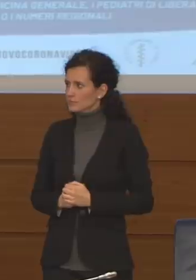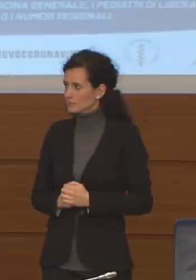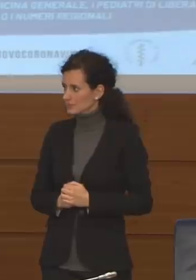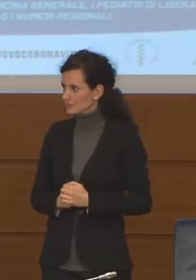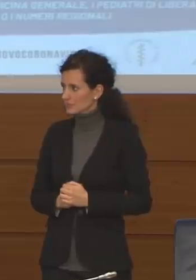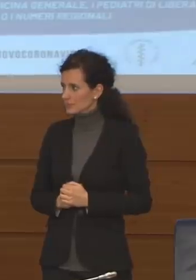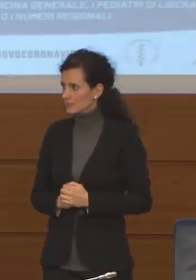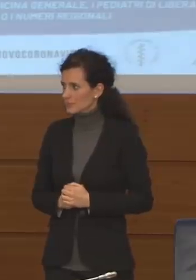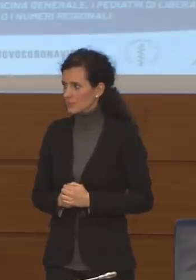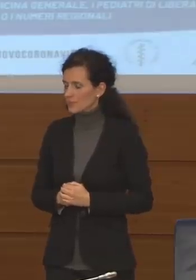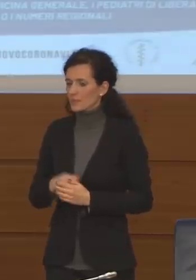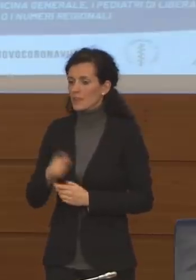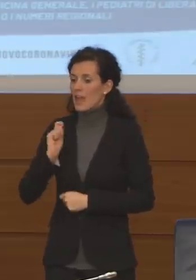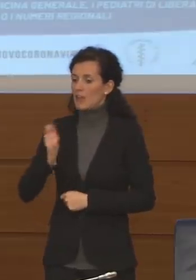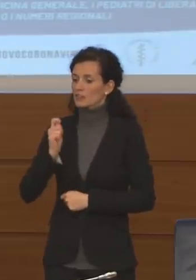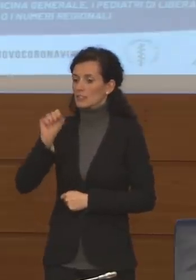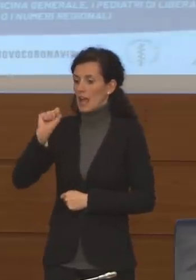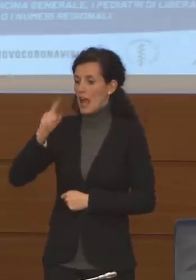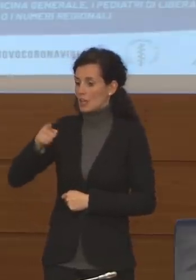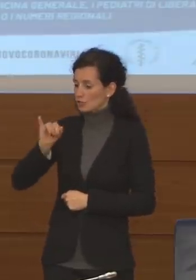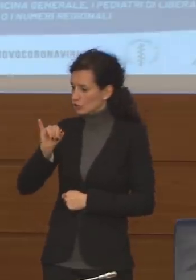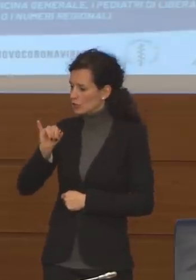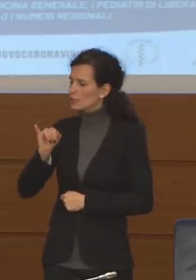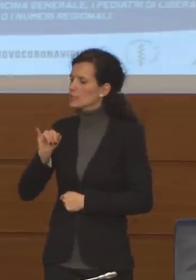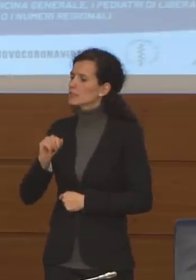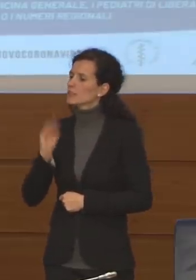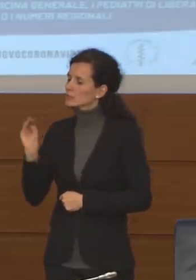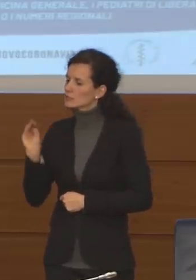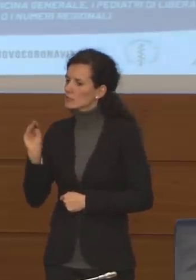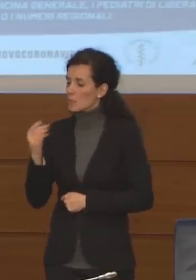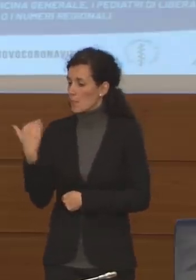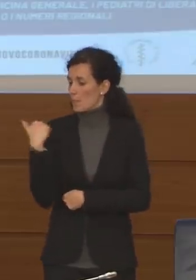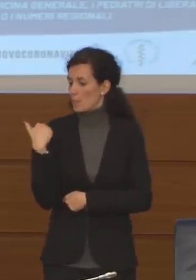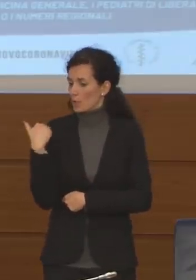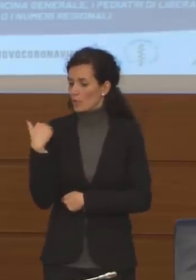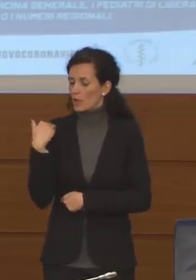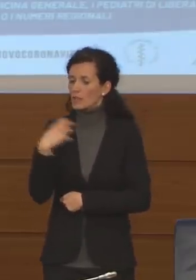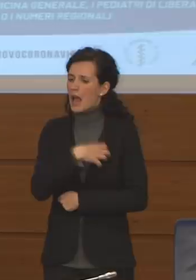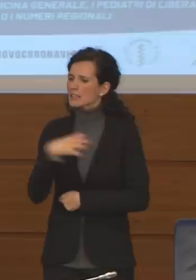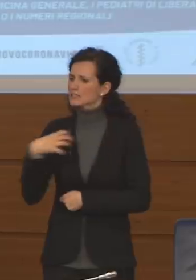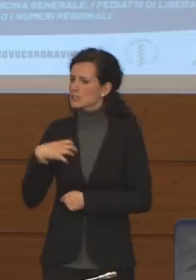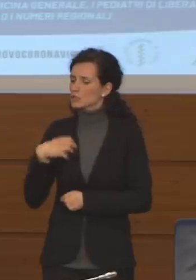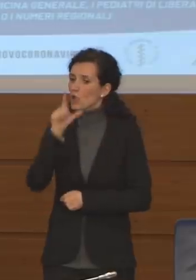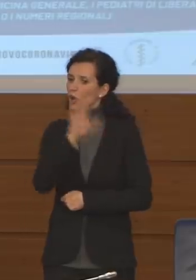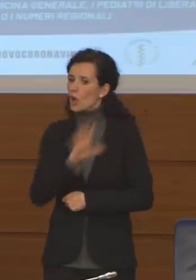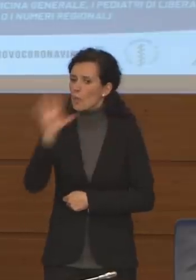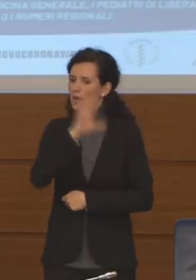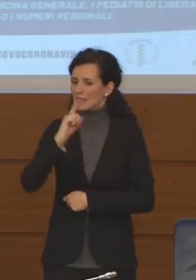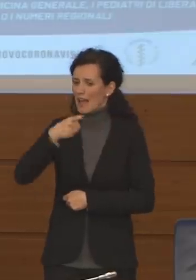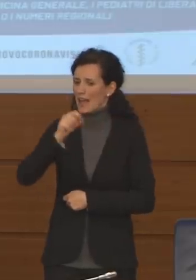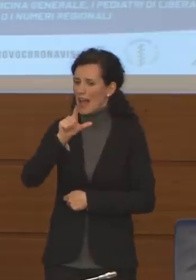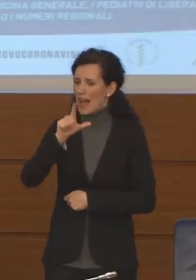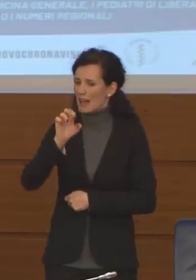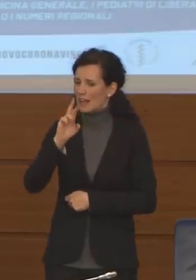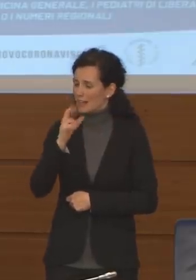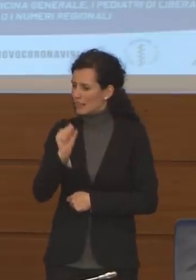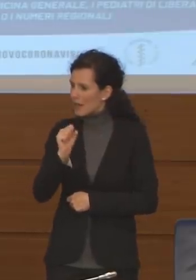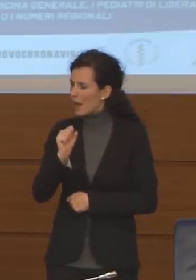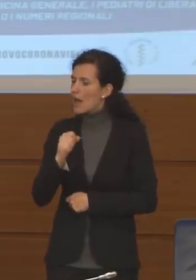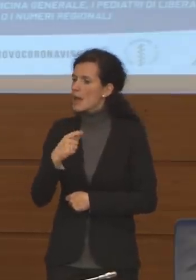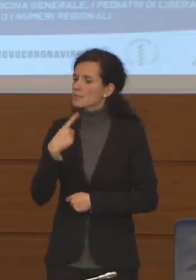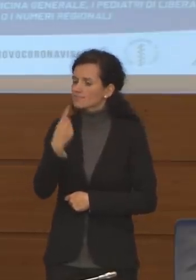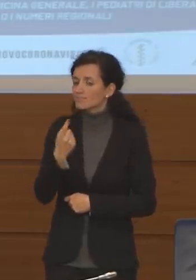managò agenzia oggi poco fa parlando l'assessore gallera in lombardia ha in qualche modo un po